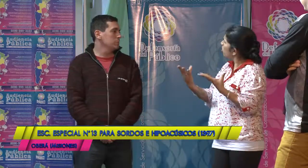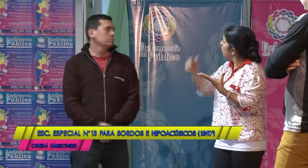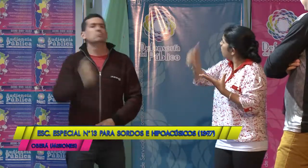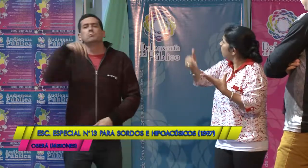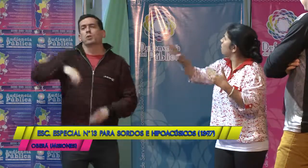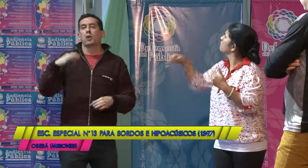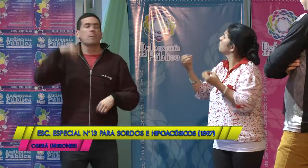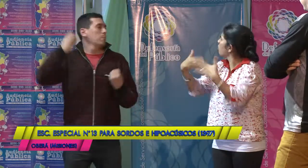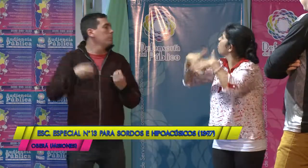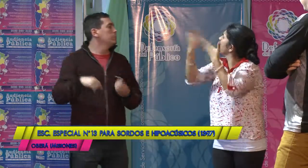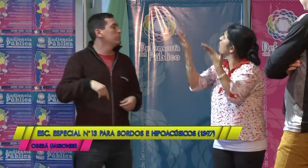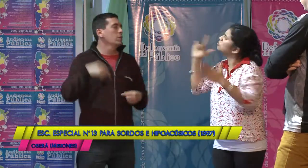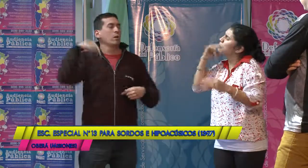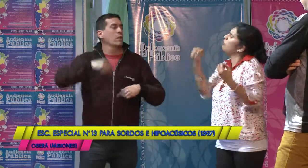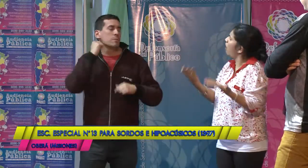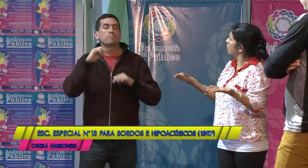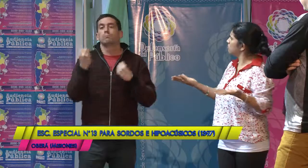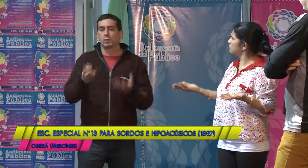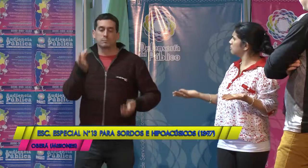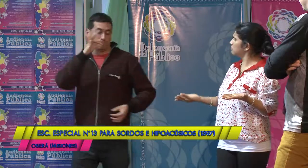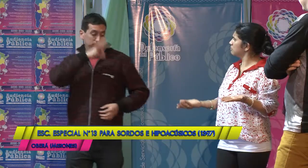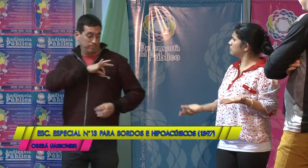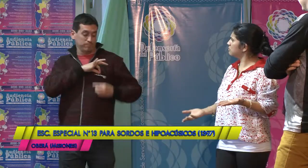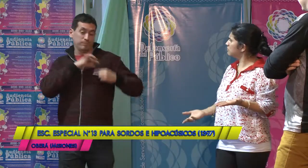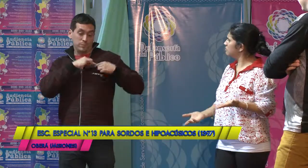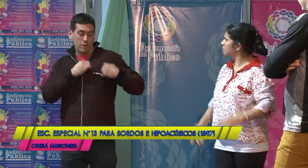señas. ¿Y pero por qué es el Día del Sordo?